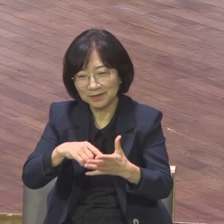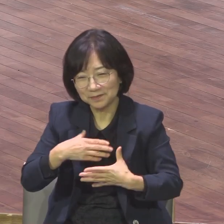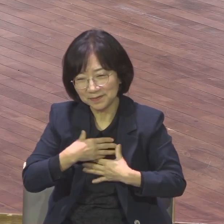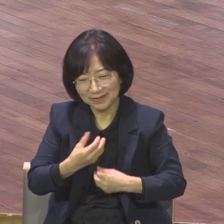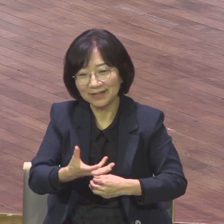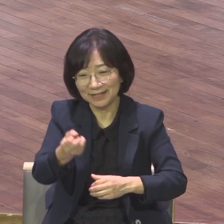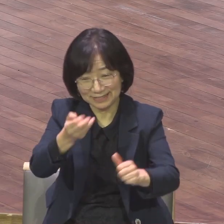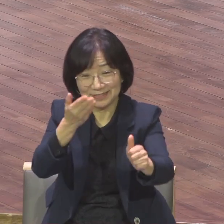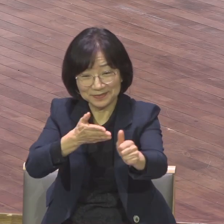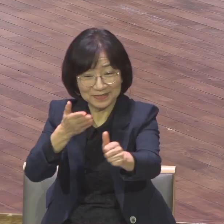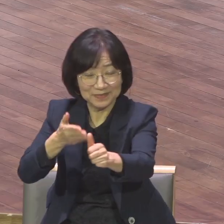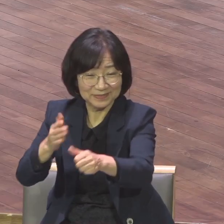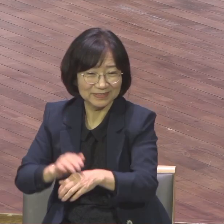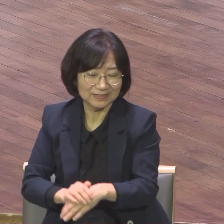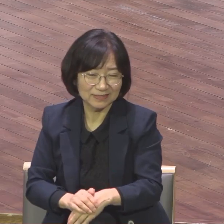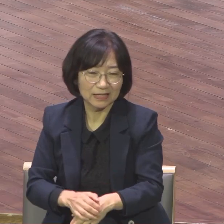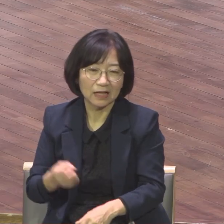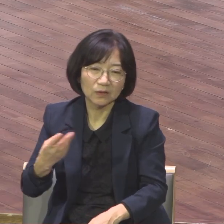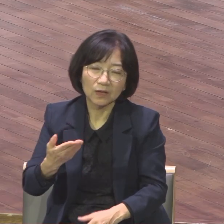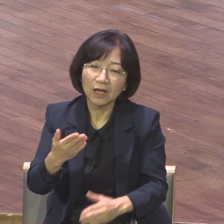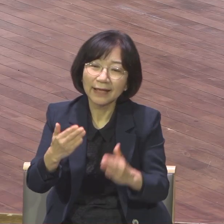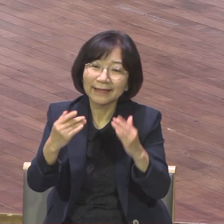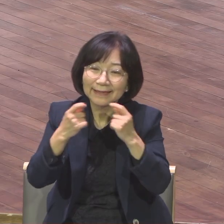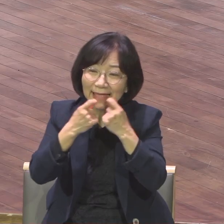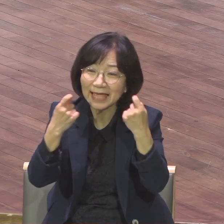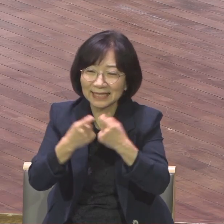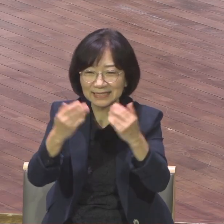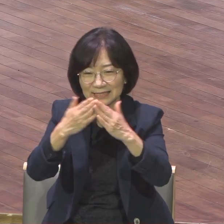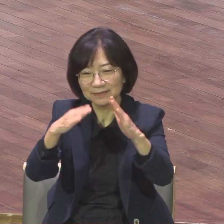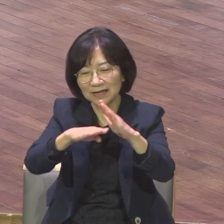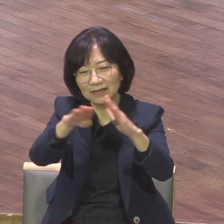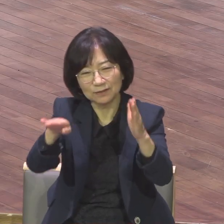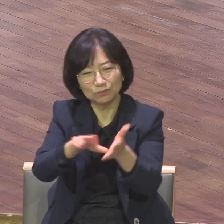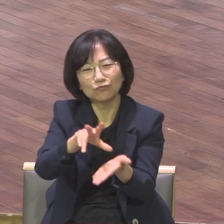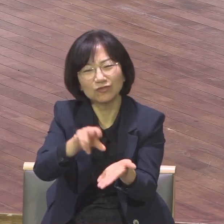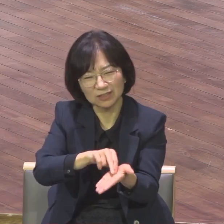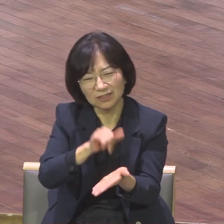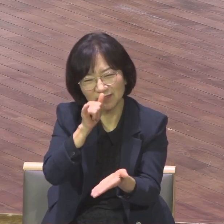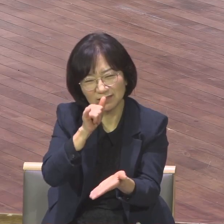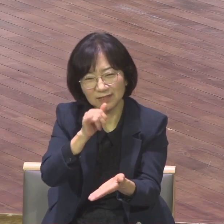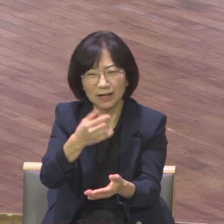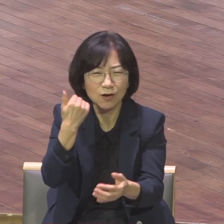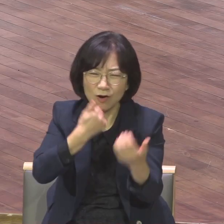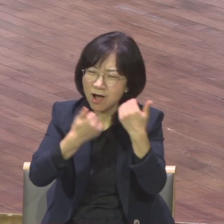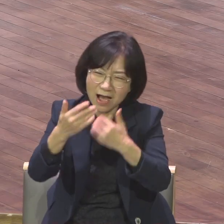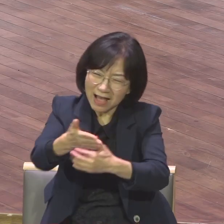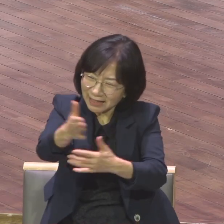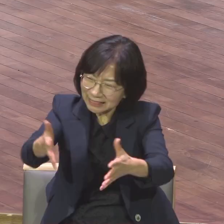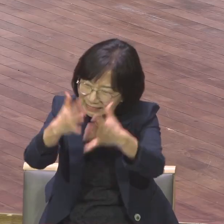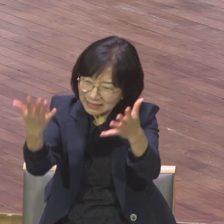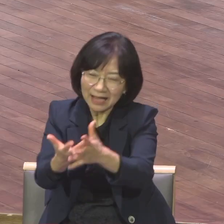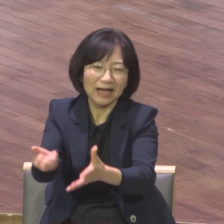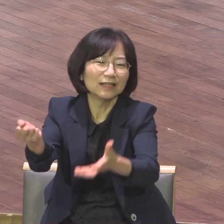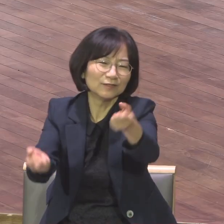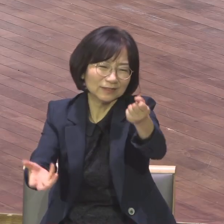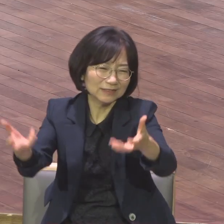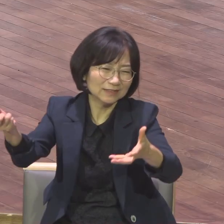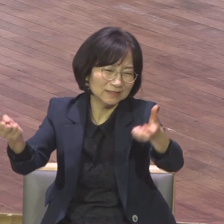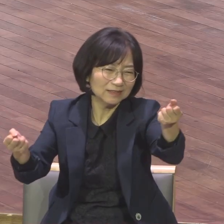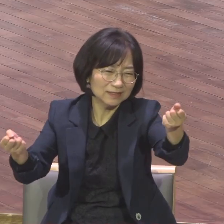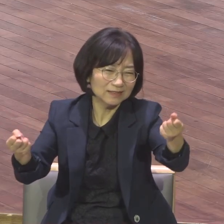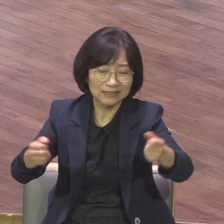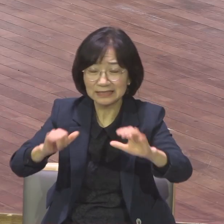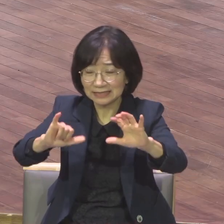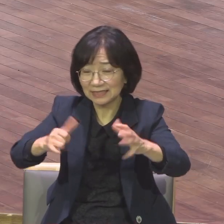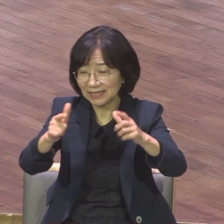삶도 마찬가지. 여러분 가정의 문제 없는 집이 어디 있어요? 문제 없는 개인이 어디 있어요? 이 창세기 3장 현장 속에 육체의 옷을 입고